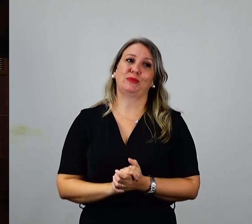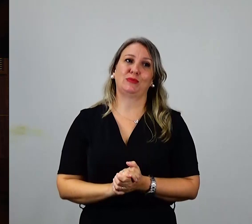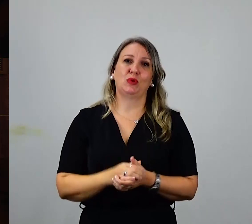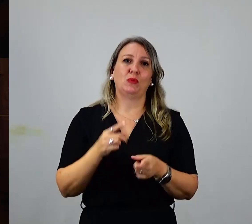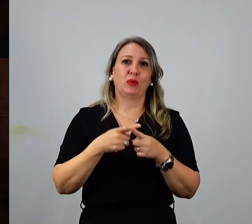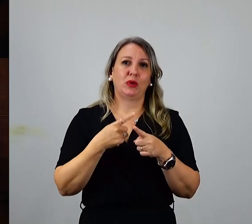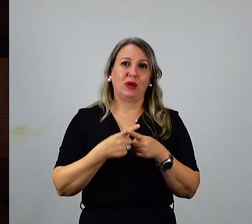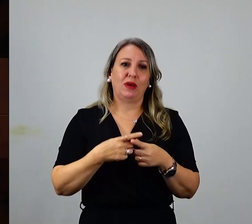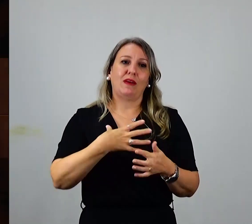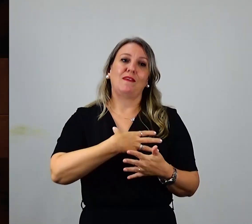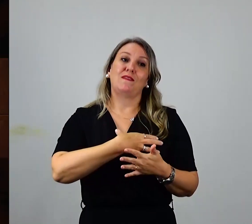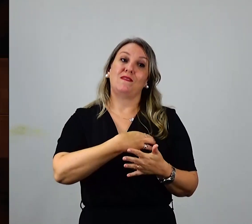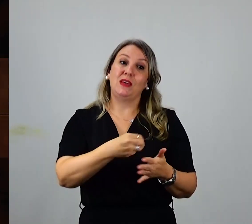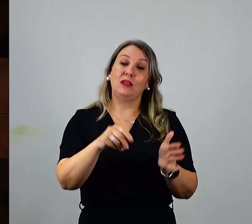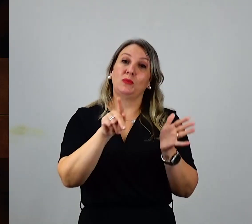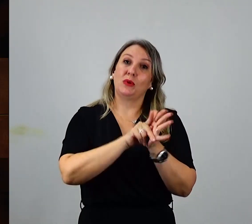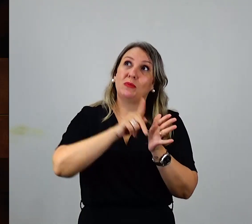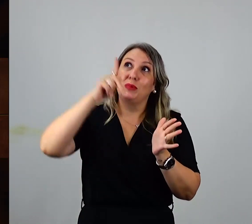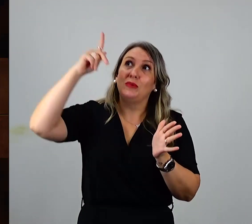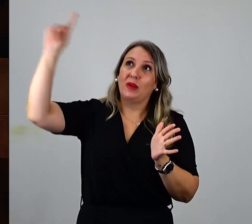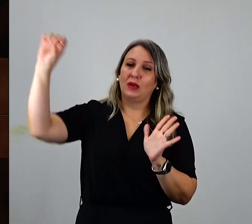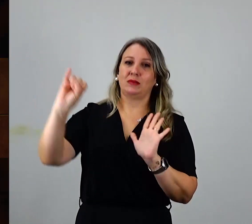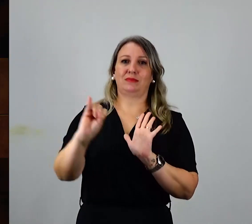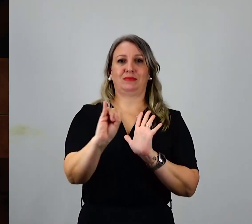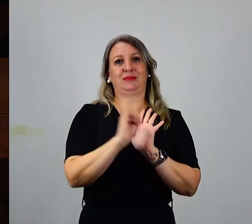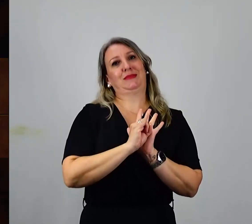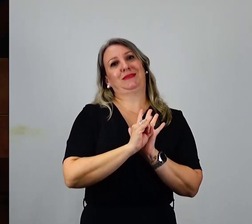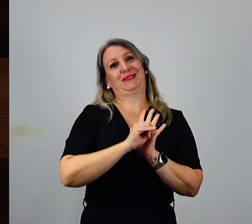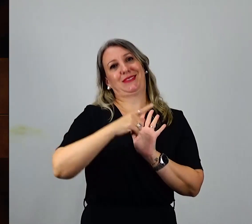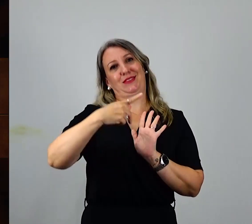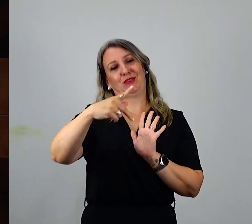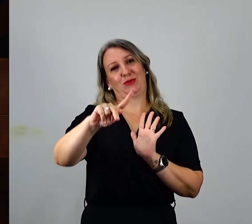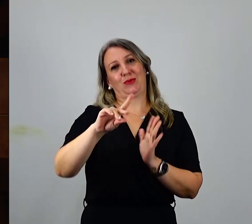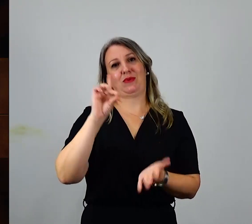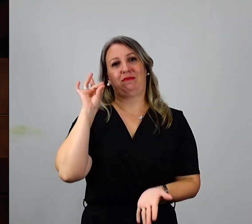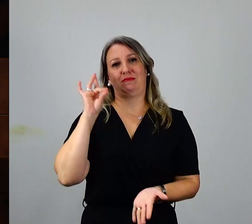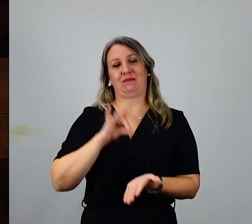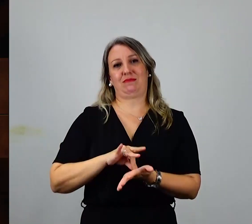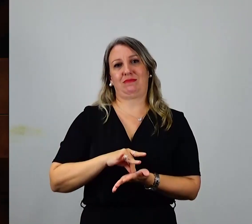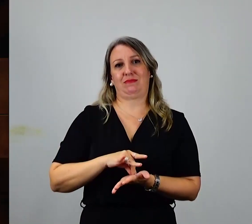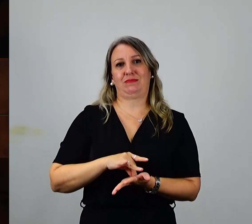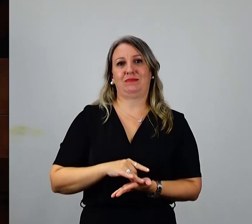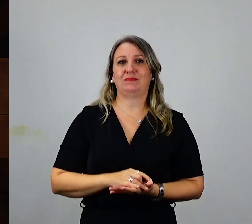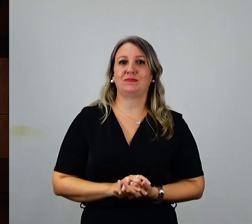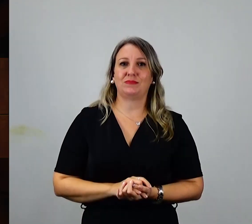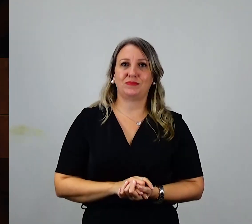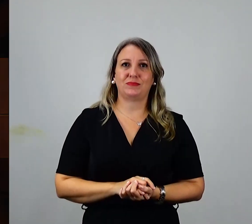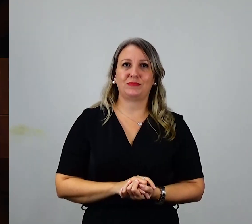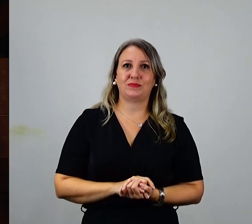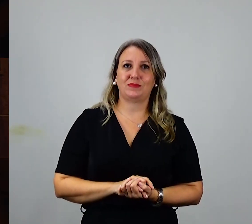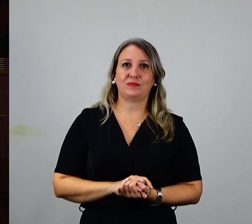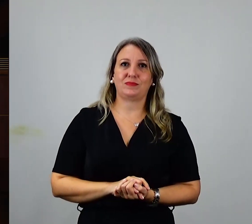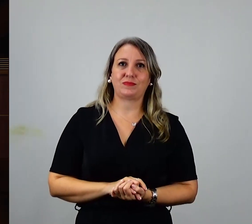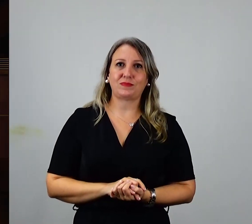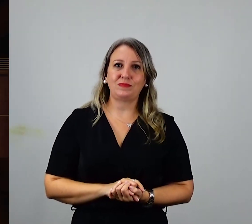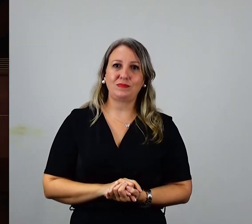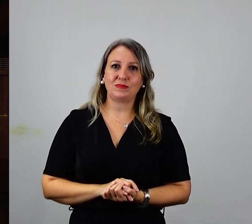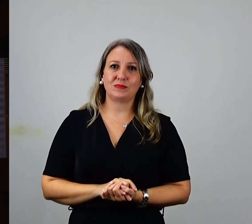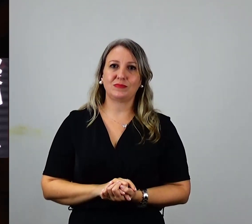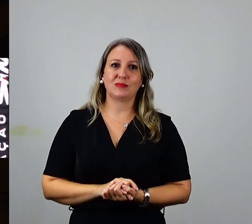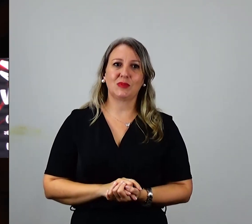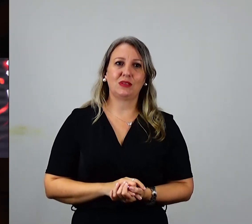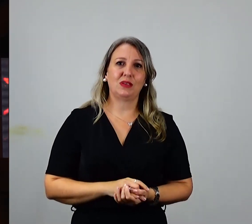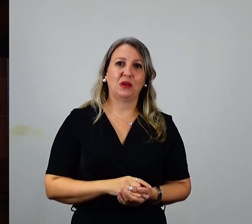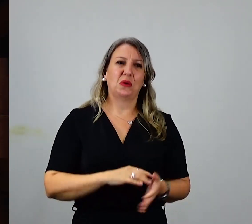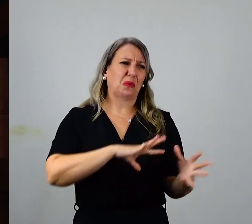Lembre-se de quem você é. Como filho de Deus, você não precisa dessas